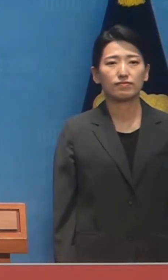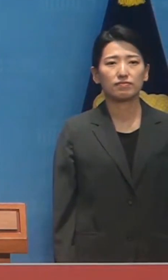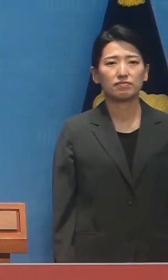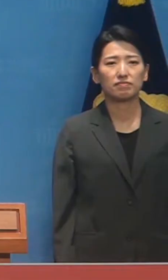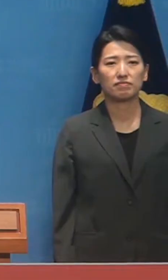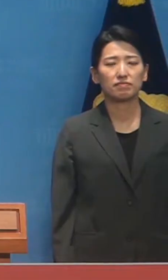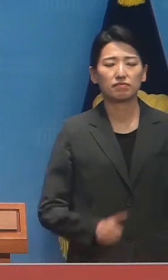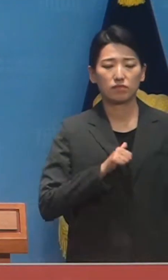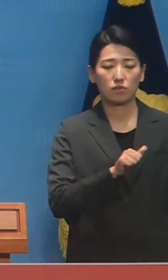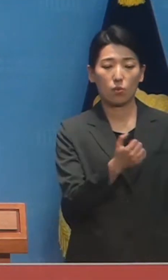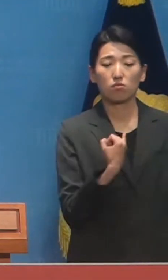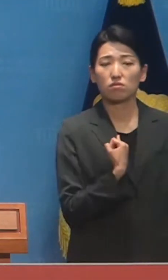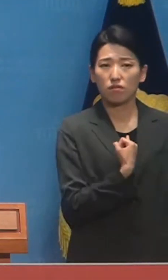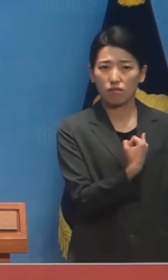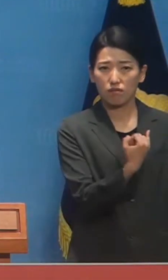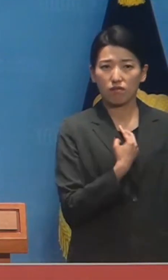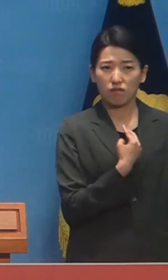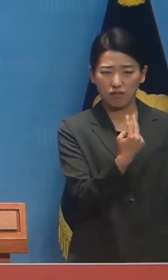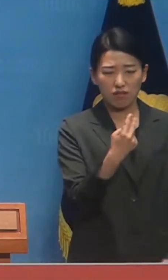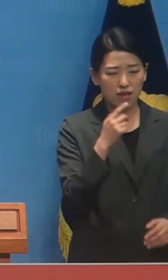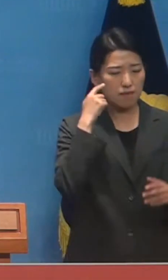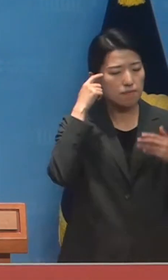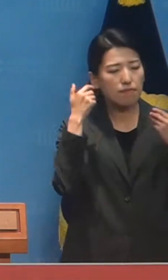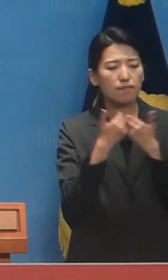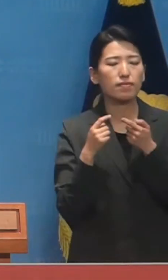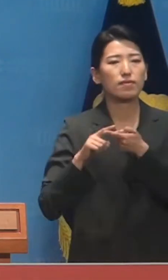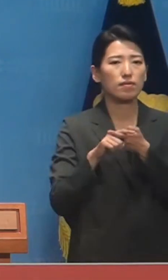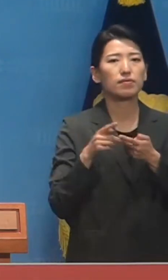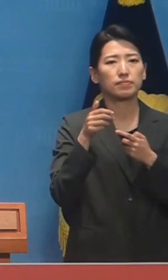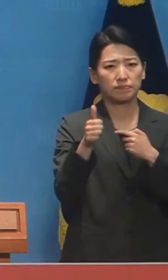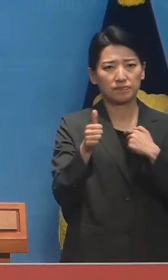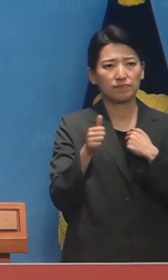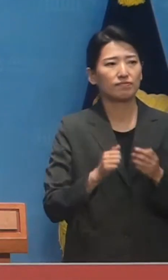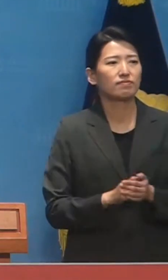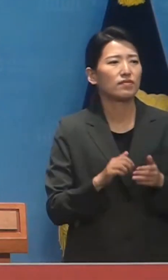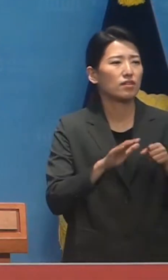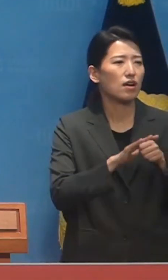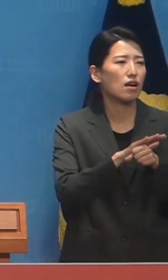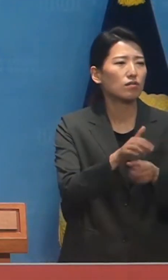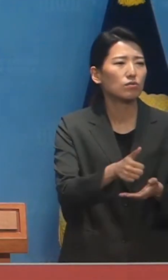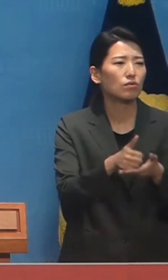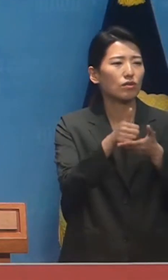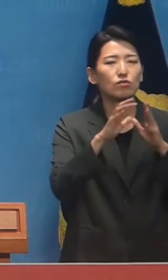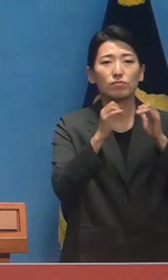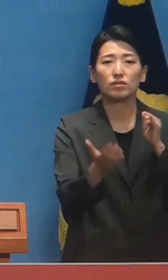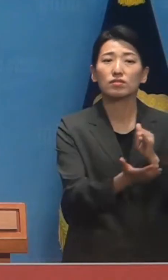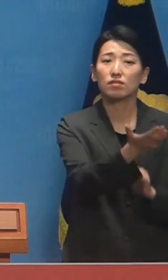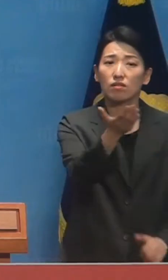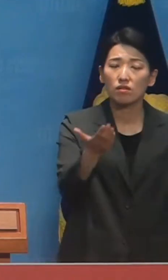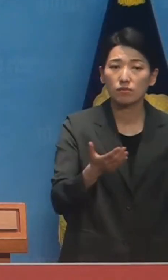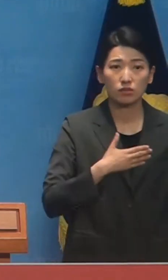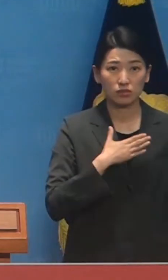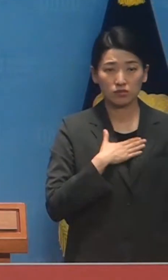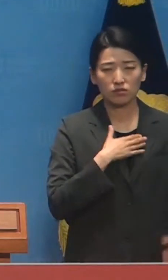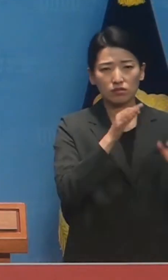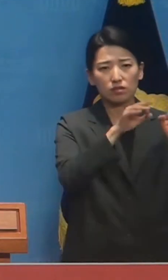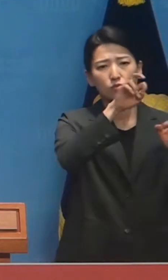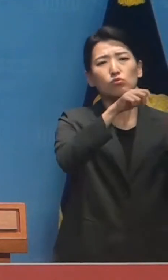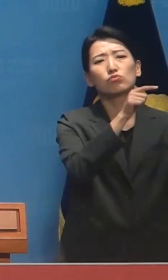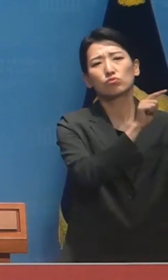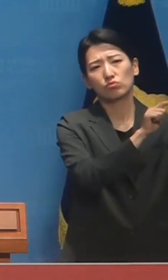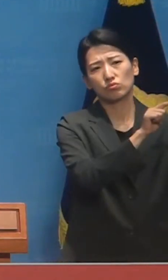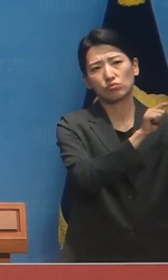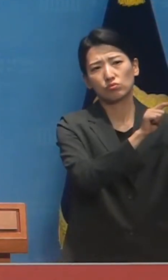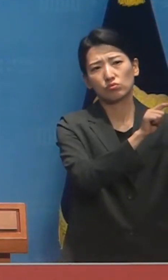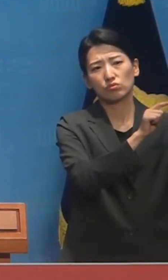동성애 반대 연합 대표를 맡고 있는 고형석 박사입니다. 사랑하고 존경하는 국민 여러분, 저는 오늘 김문수 후보가